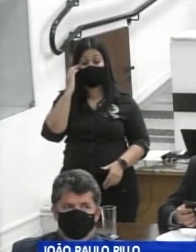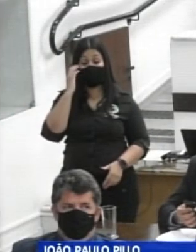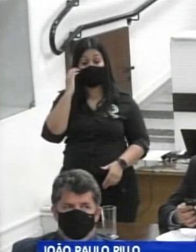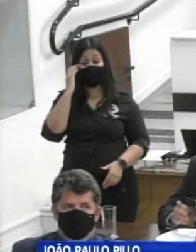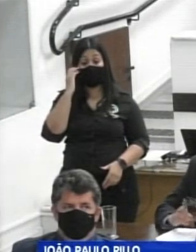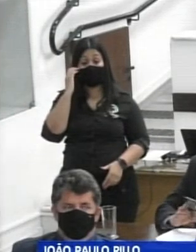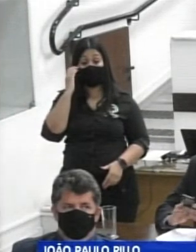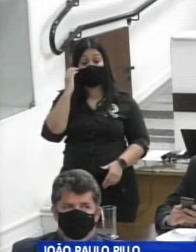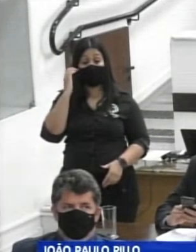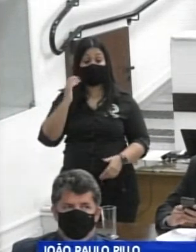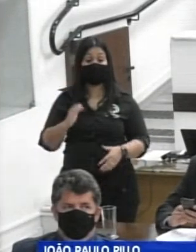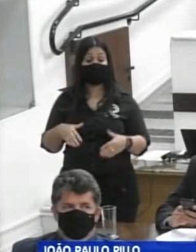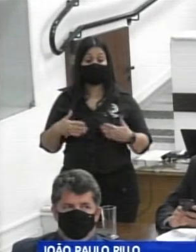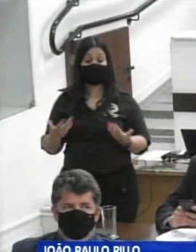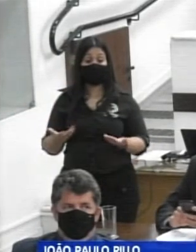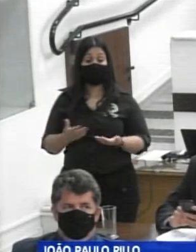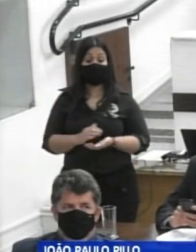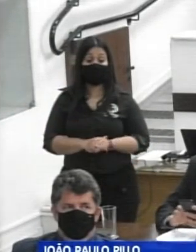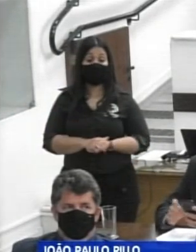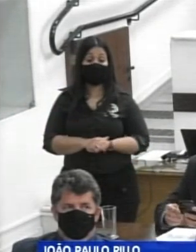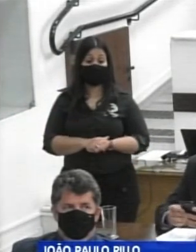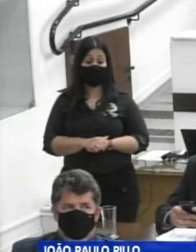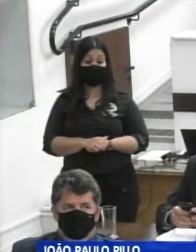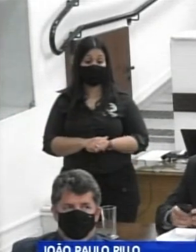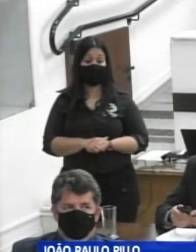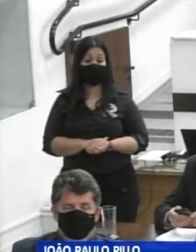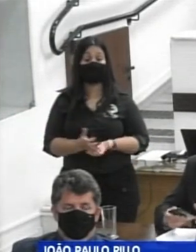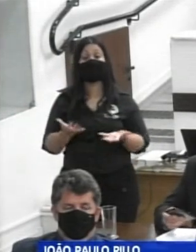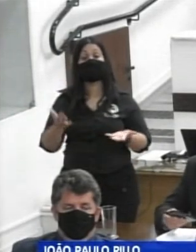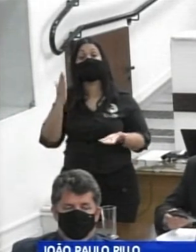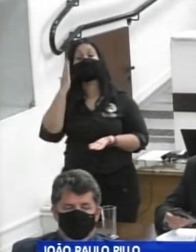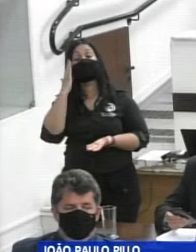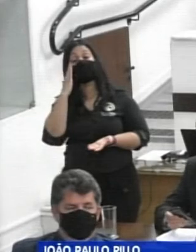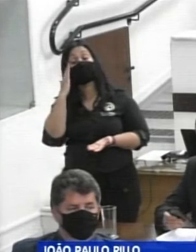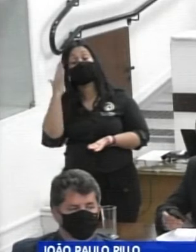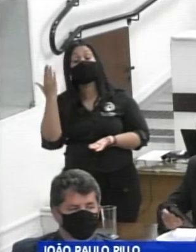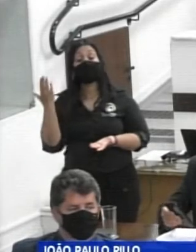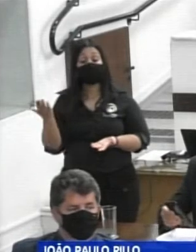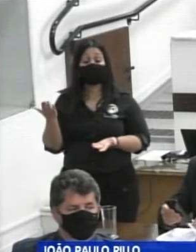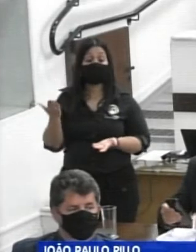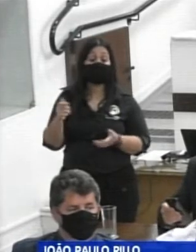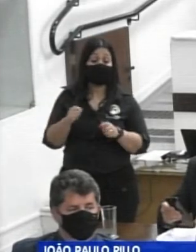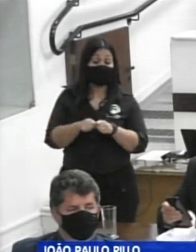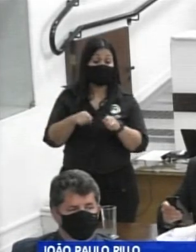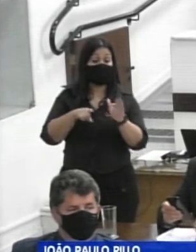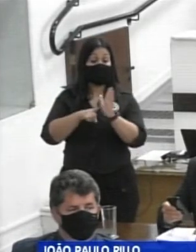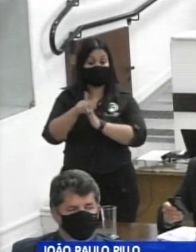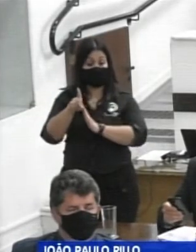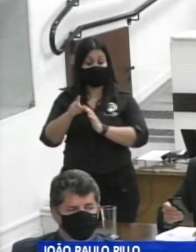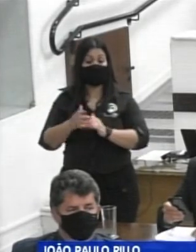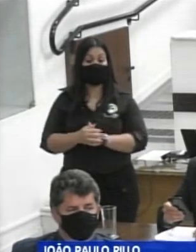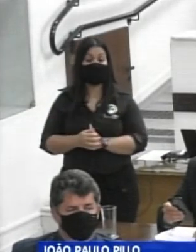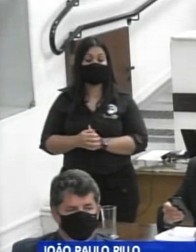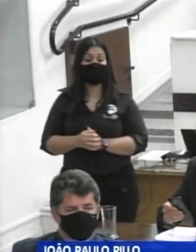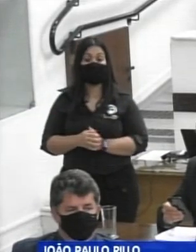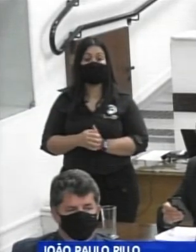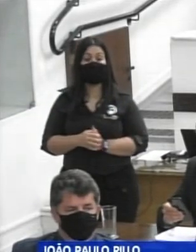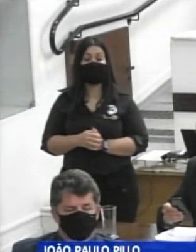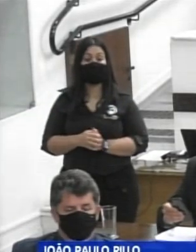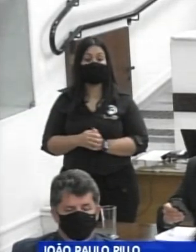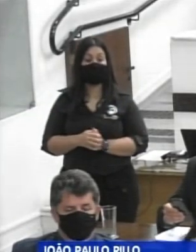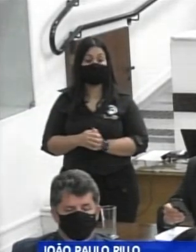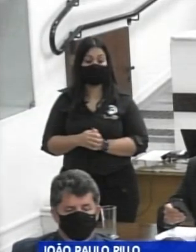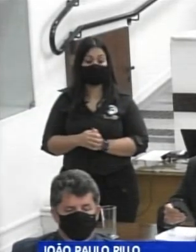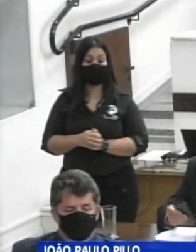Aí, secretária, eu gostaria de saber, assim, eu vou fazendo uma pergunta muito objetiva. Os